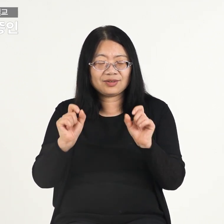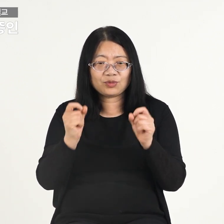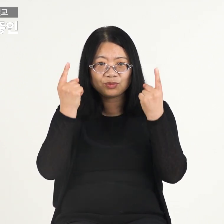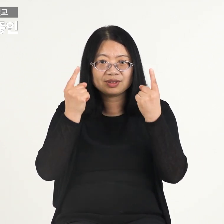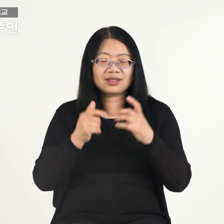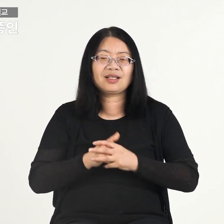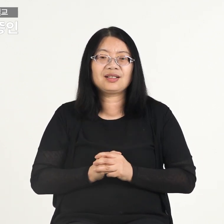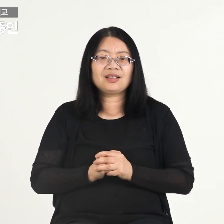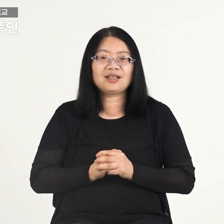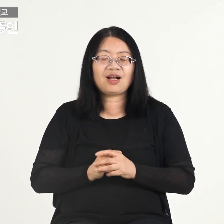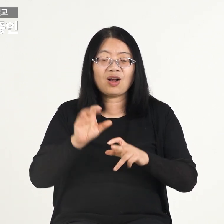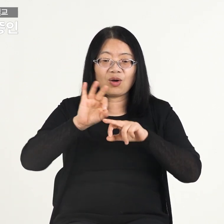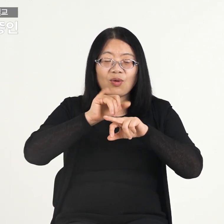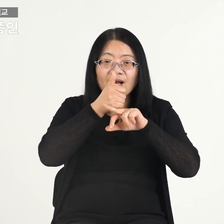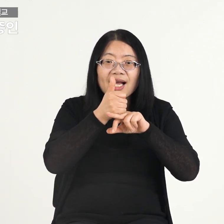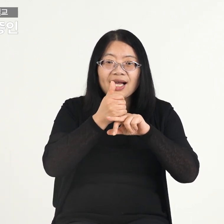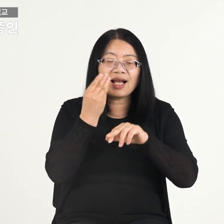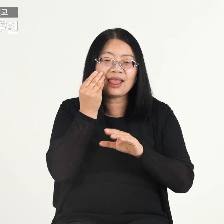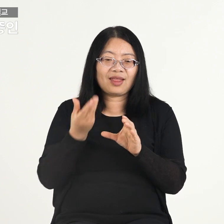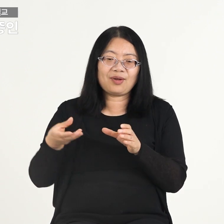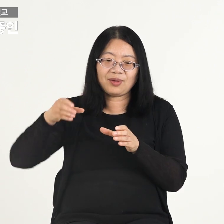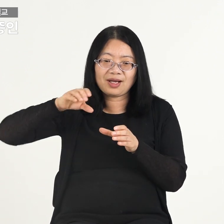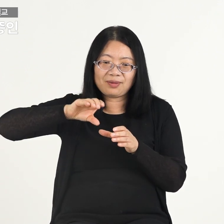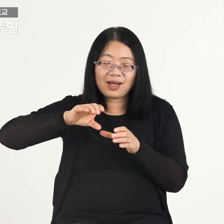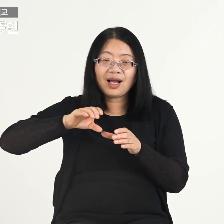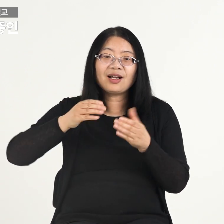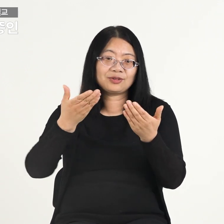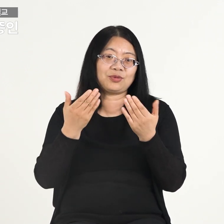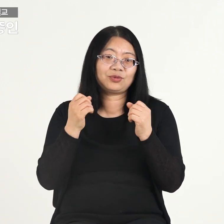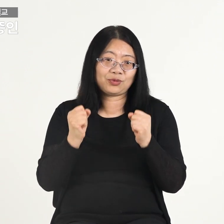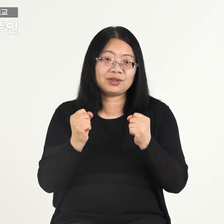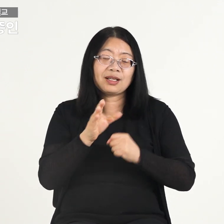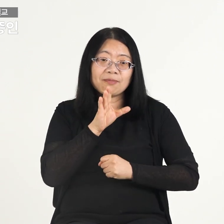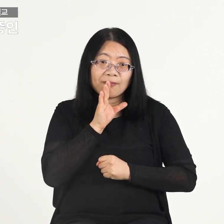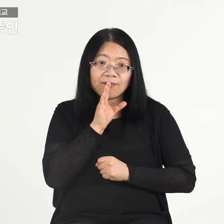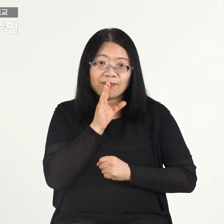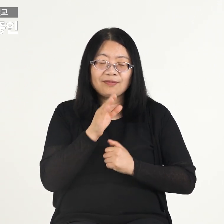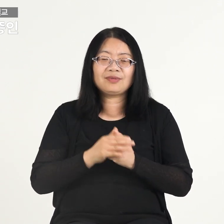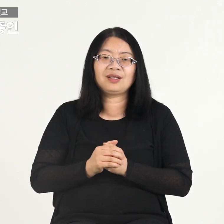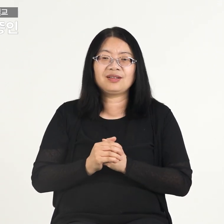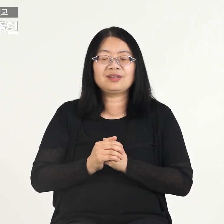대제사장이면서 왕은 기름 부음을 받는 존재인데